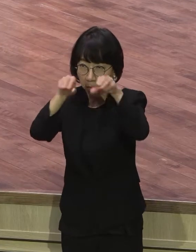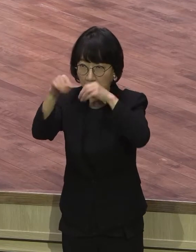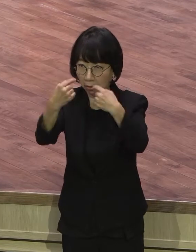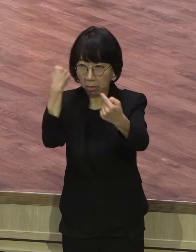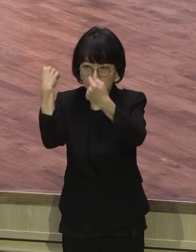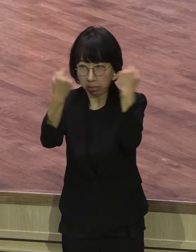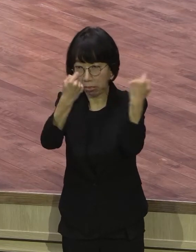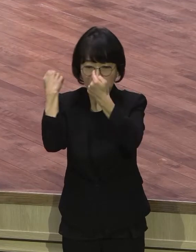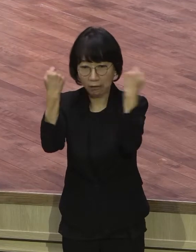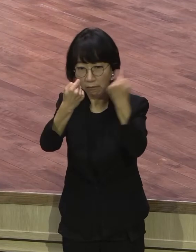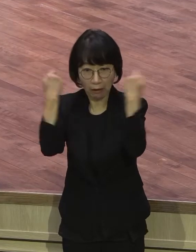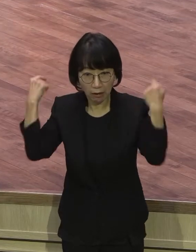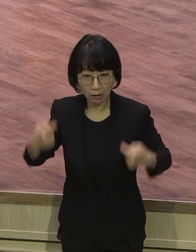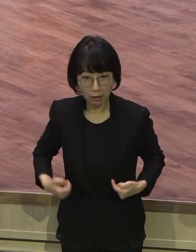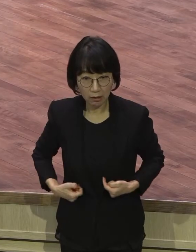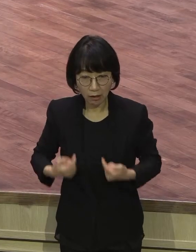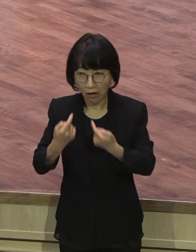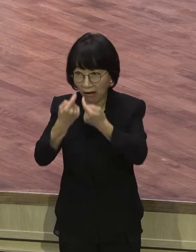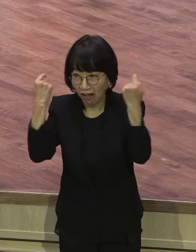게 막히기 시작하면 사단이 막아버려요.